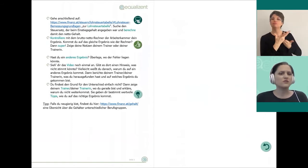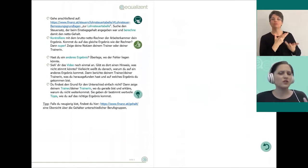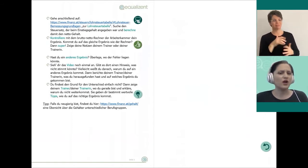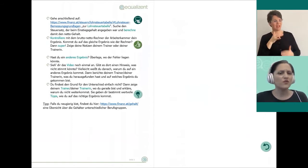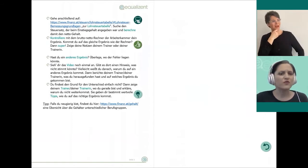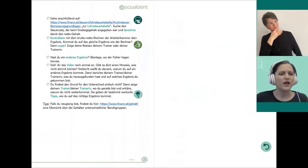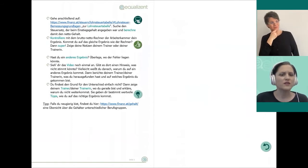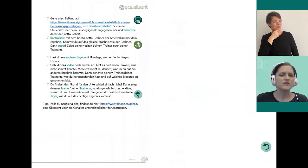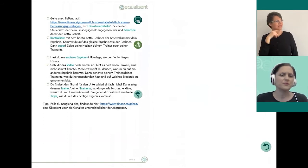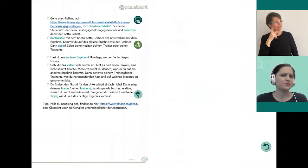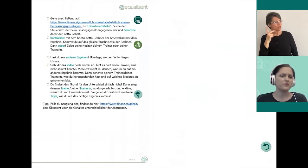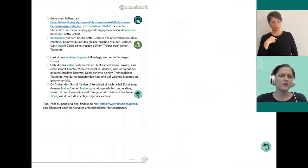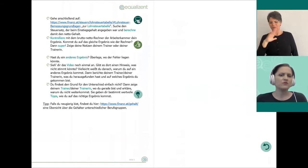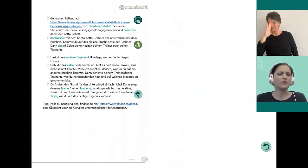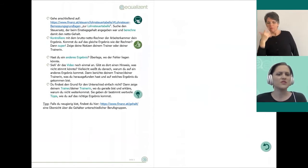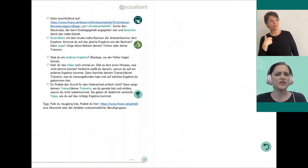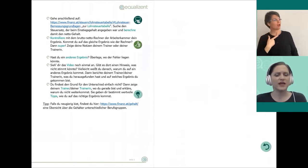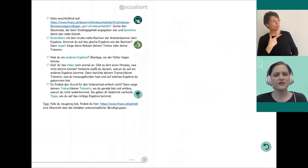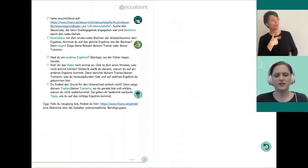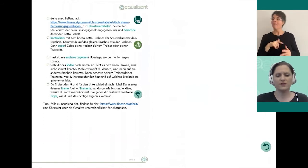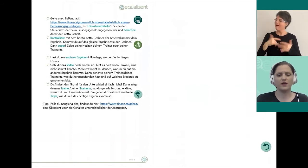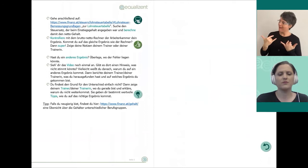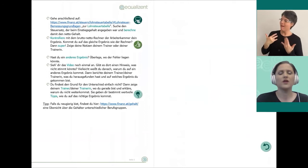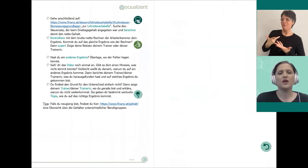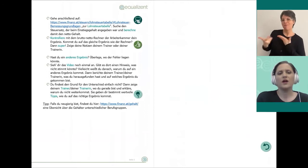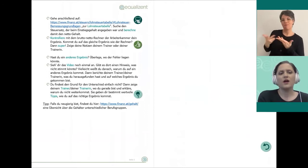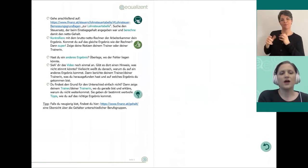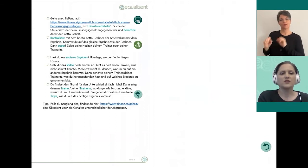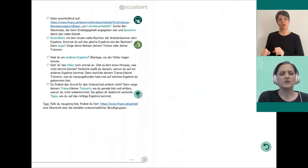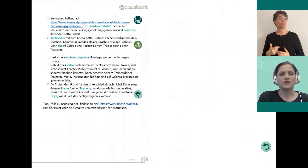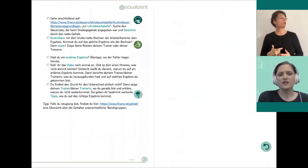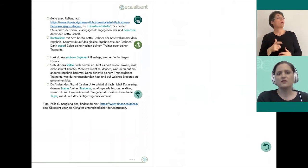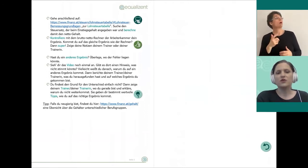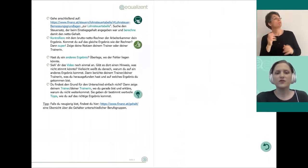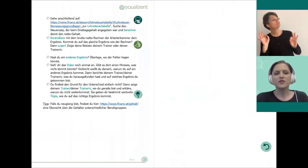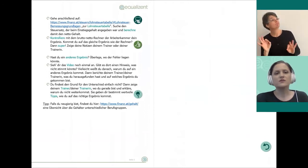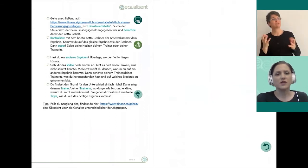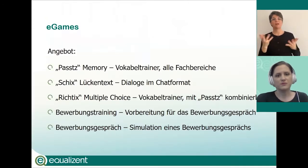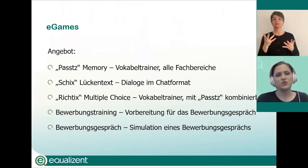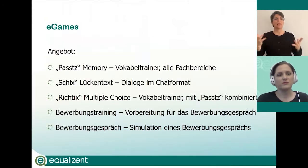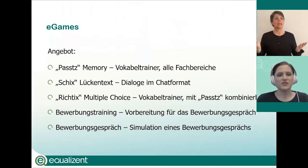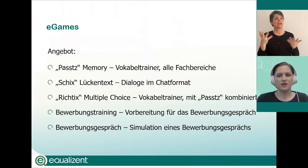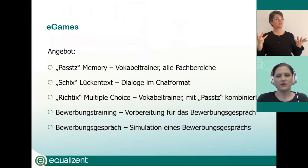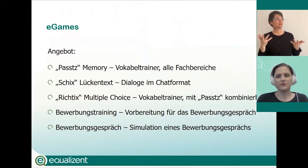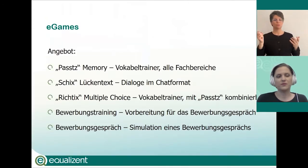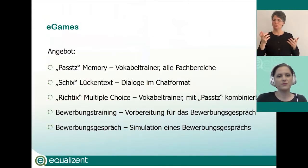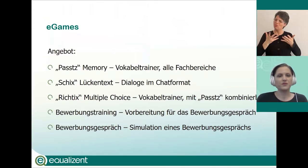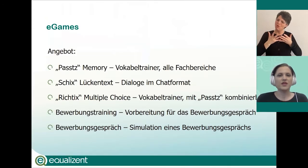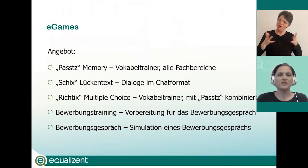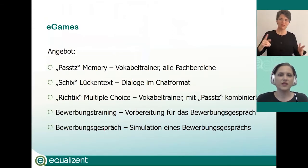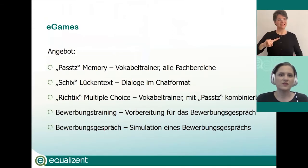was ihnen aufgefallen ist, womit sie sich leicht getan haben. Also es ist ein ganz offenes und selbstbestimmtes